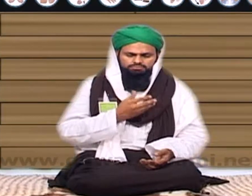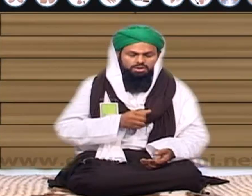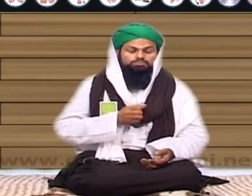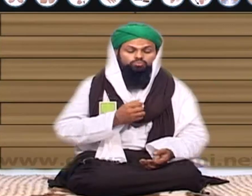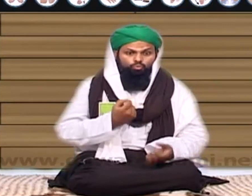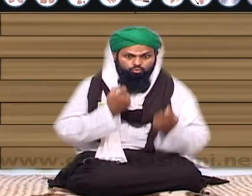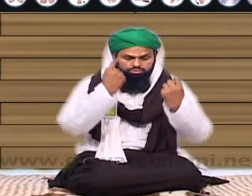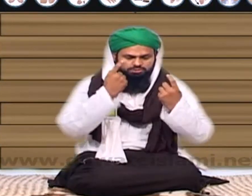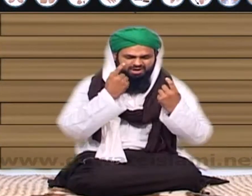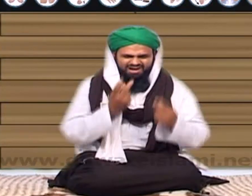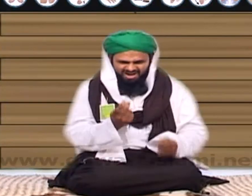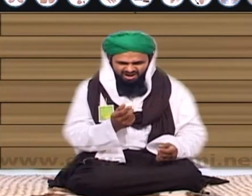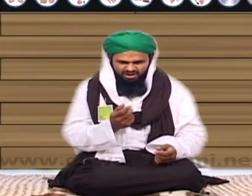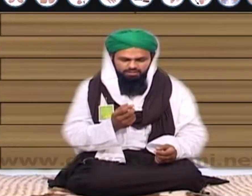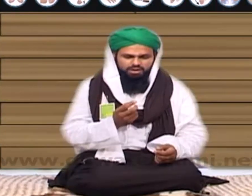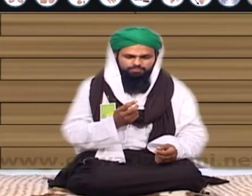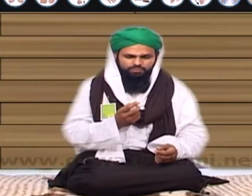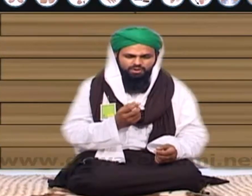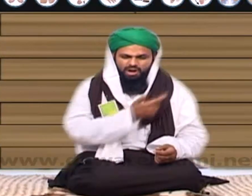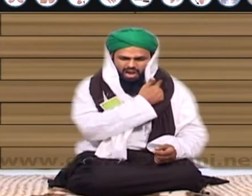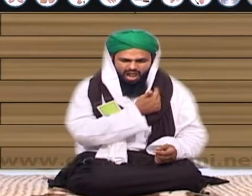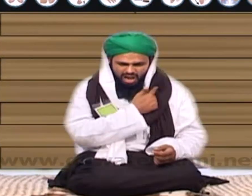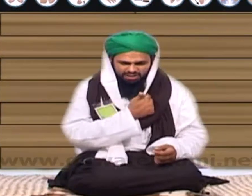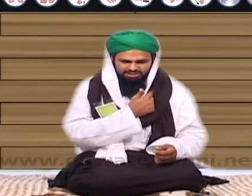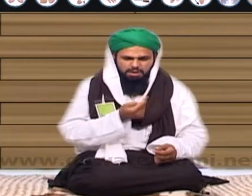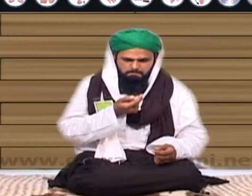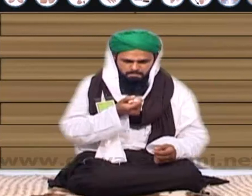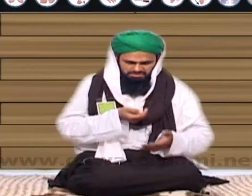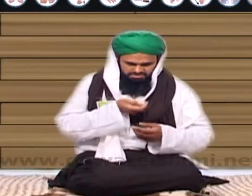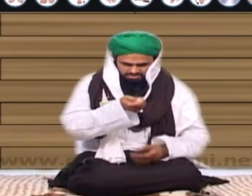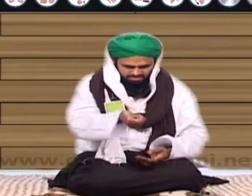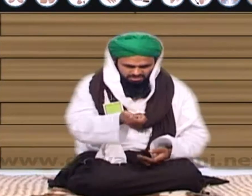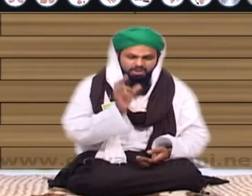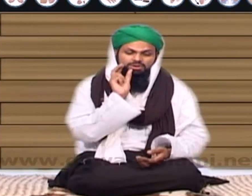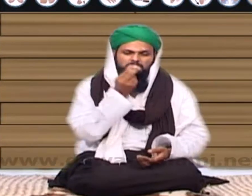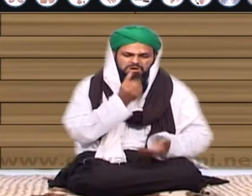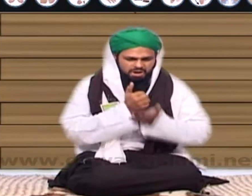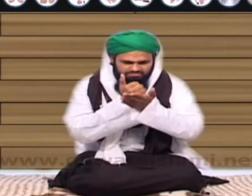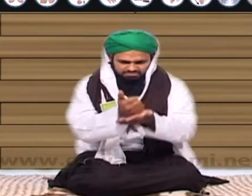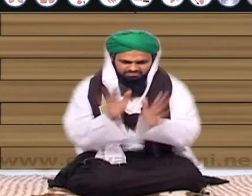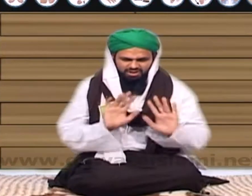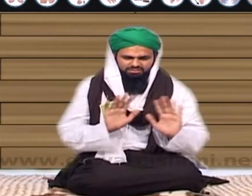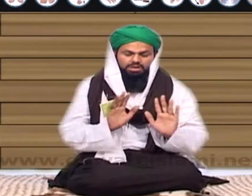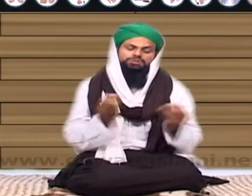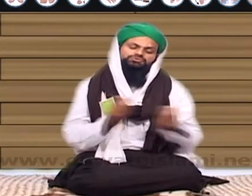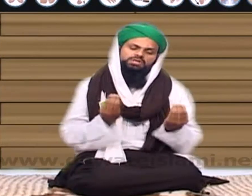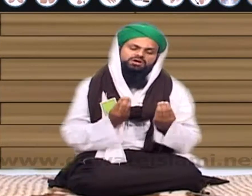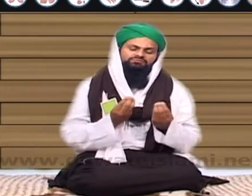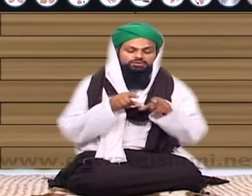دھمکی آپ کو یہاں نہیں لائی, کوئی لالچ نہیں لایا, ہم کوئی رقم آپ کو نہیں بانٹیں گے, ہم تو شیرینی بھی آپ کو نہیں دیں گے. صرف آپ کو سنتوں